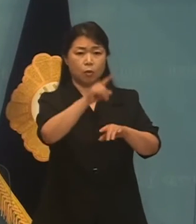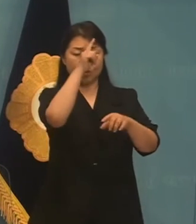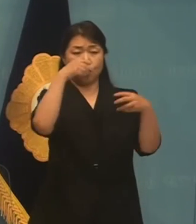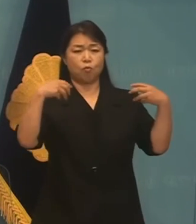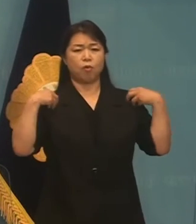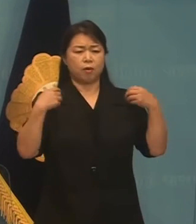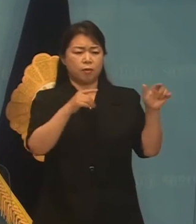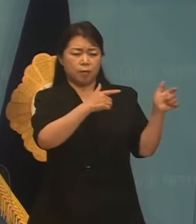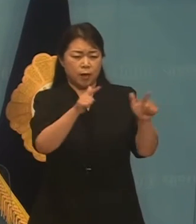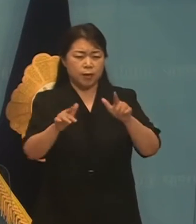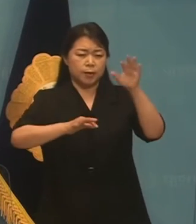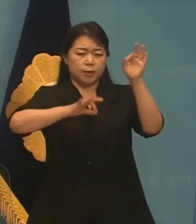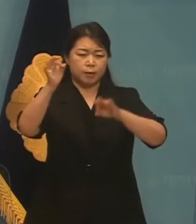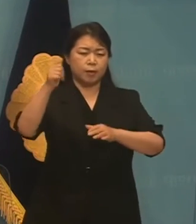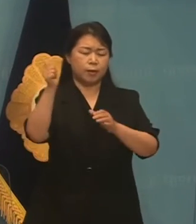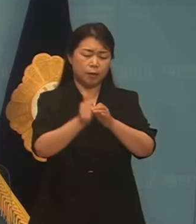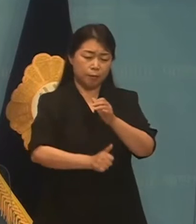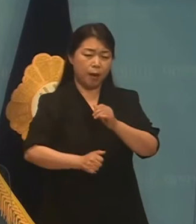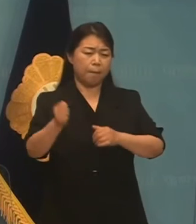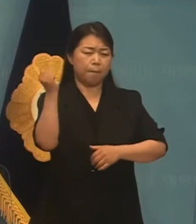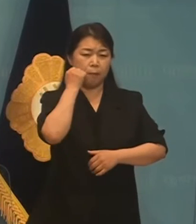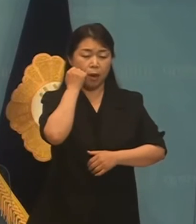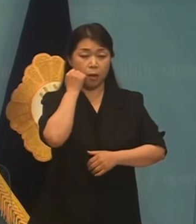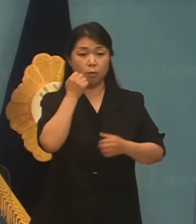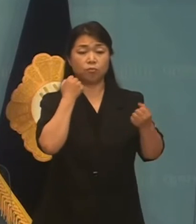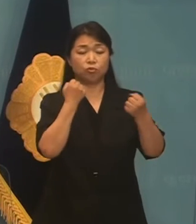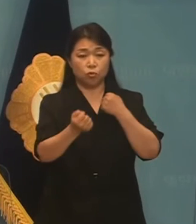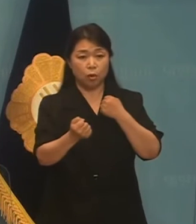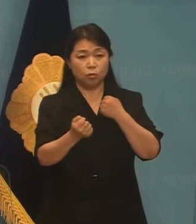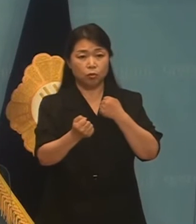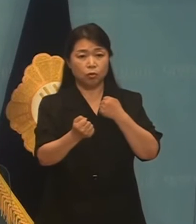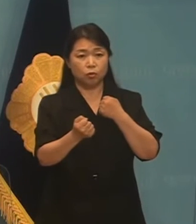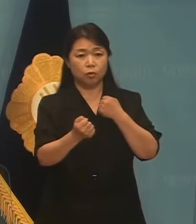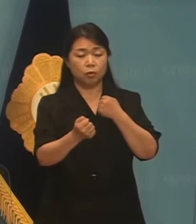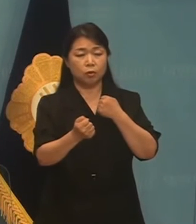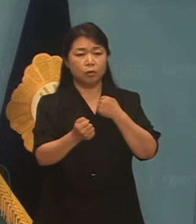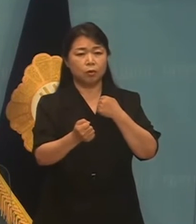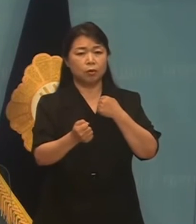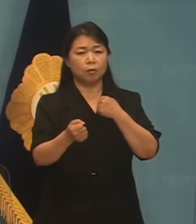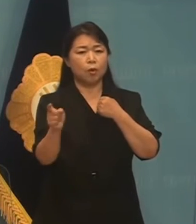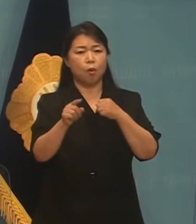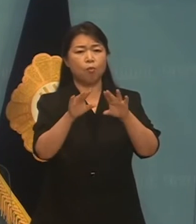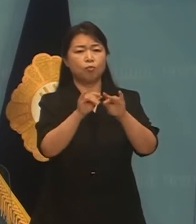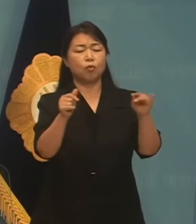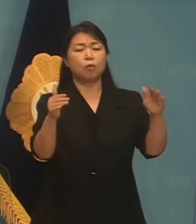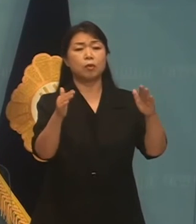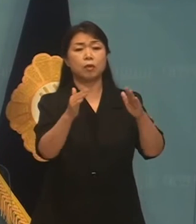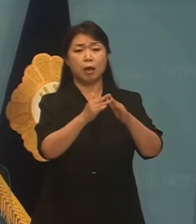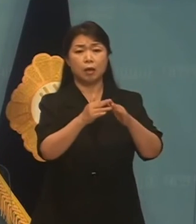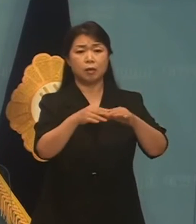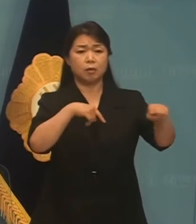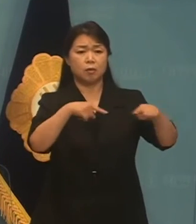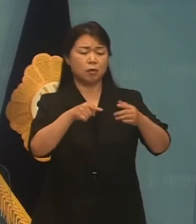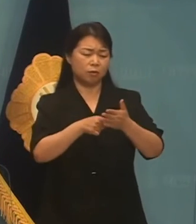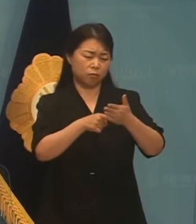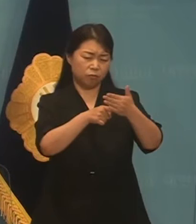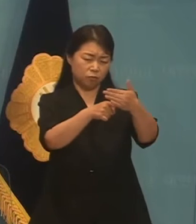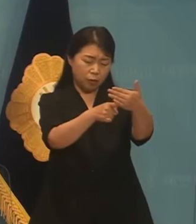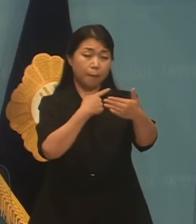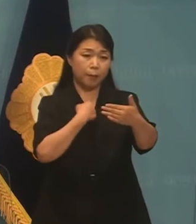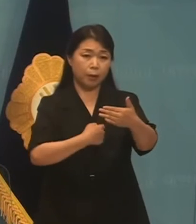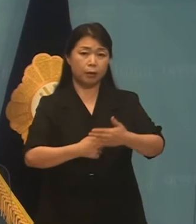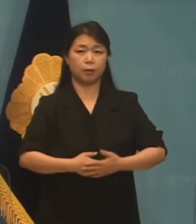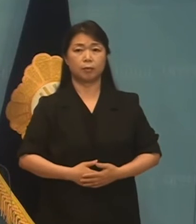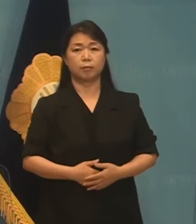정부의 온갖 실수와 실패에도 불구하고 규제 인근으로 부동산 정책을 추진했기